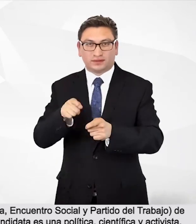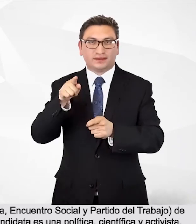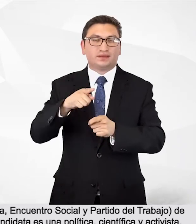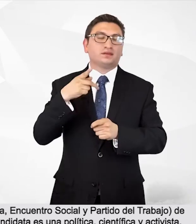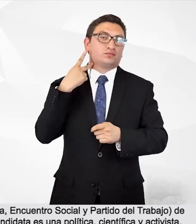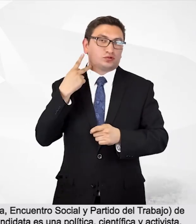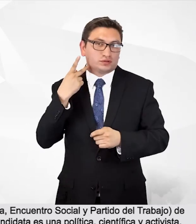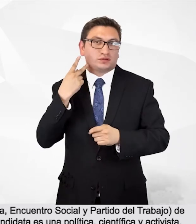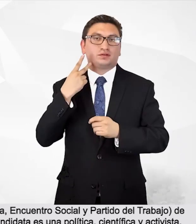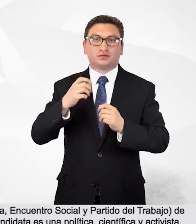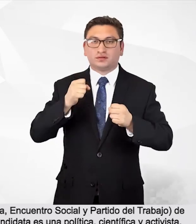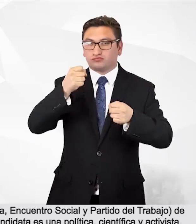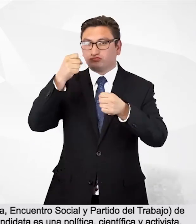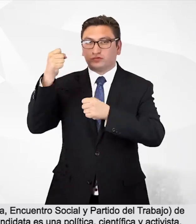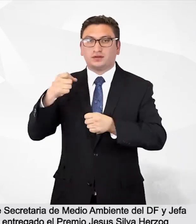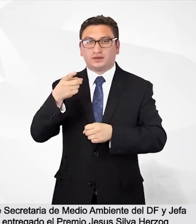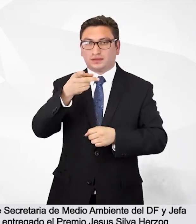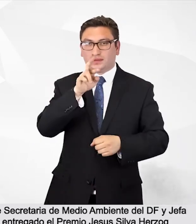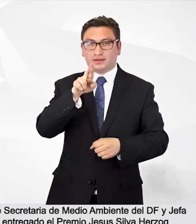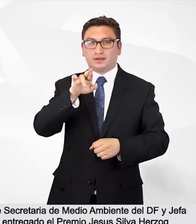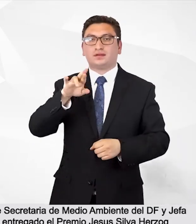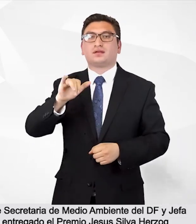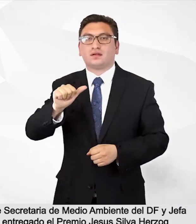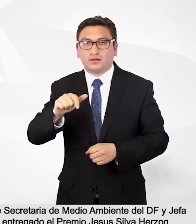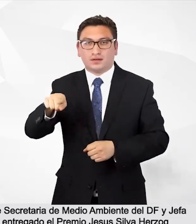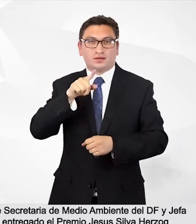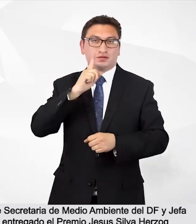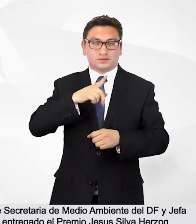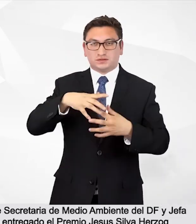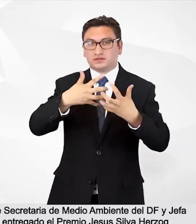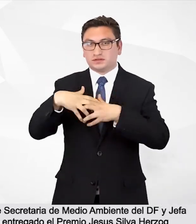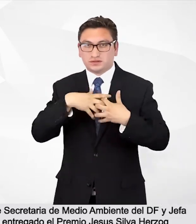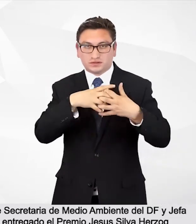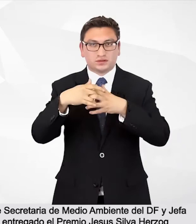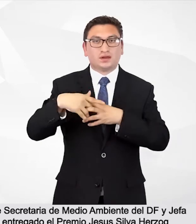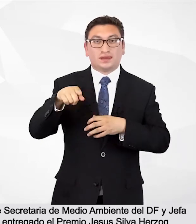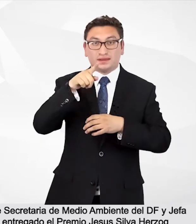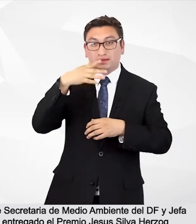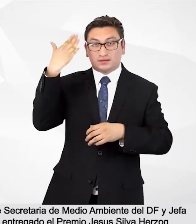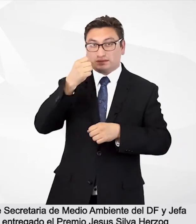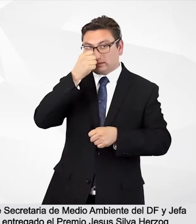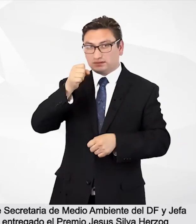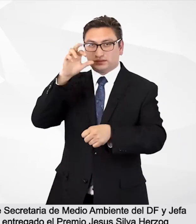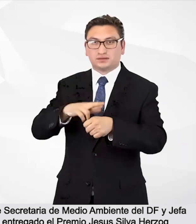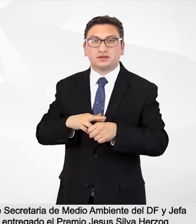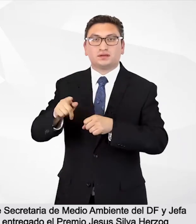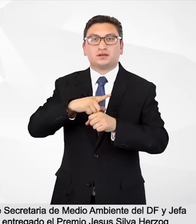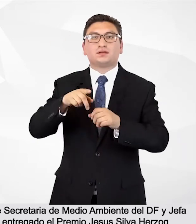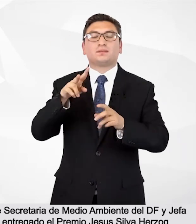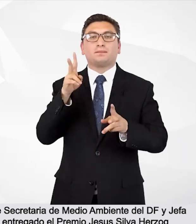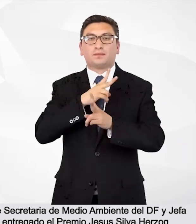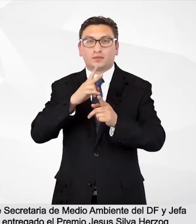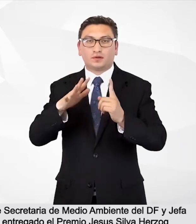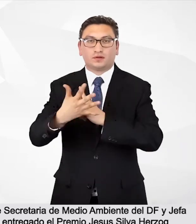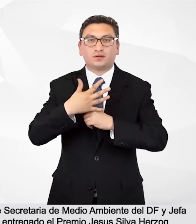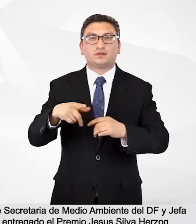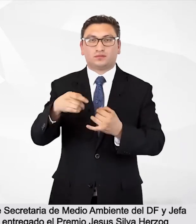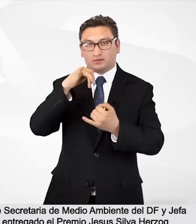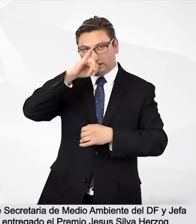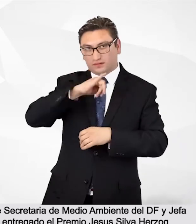científica y activista. Doctora en Ingeniería Energética, quien fue secretaria de Medio Ambiente del Distrito Federal y jefa